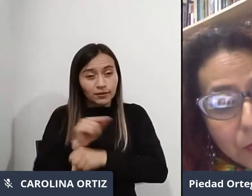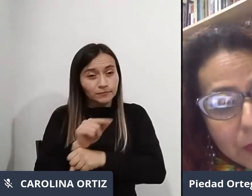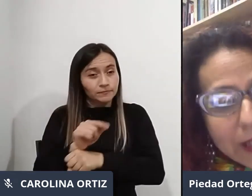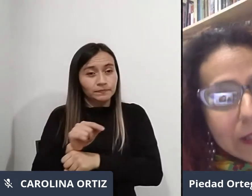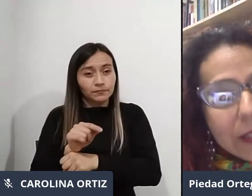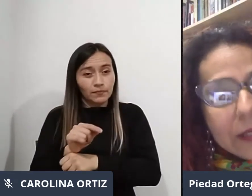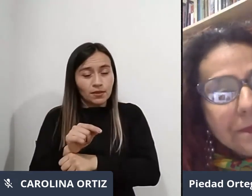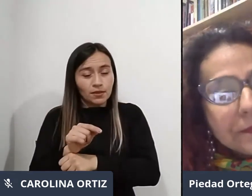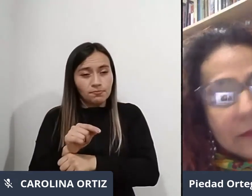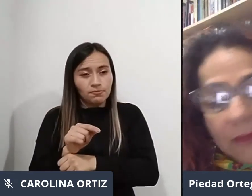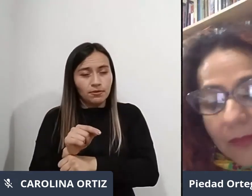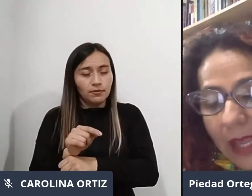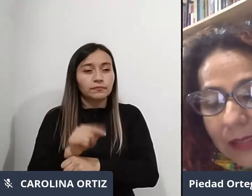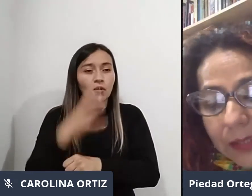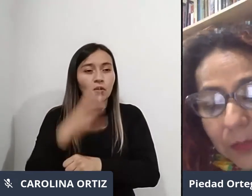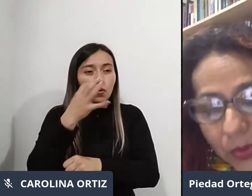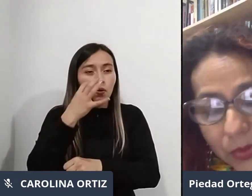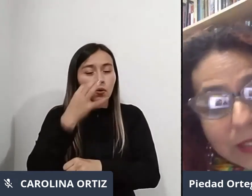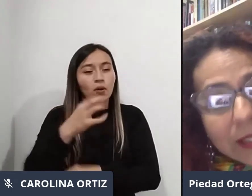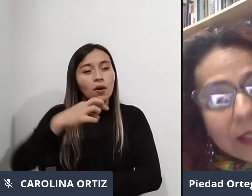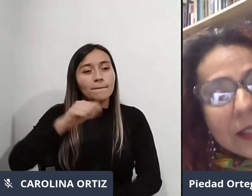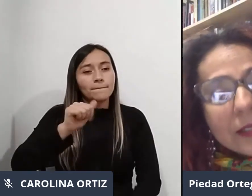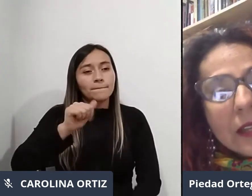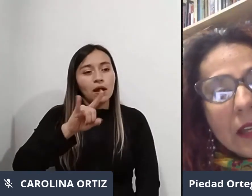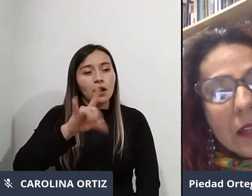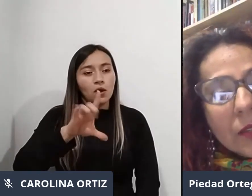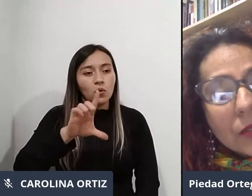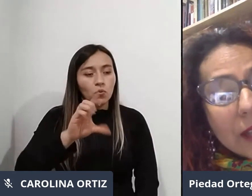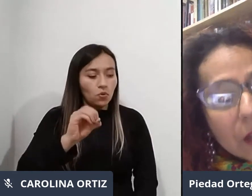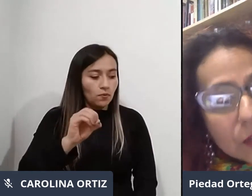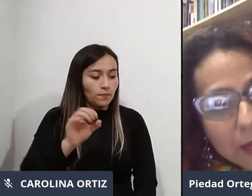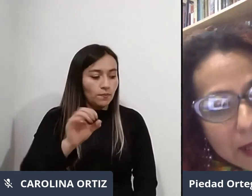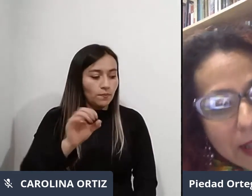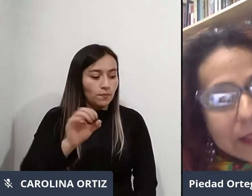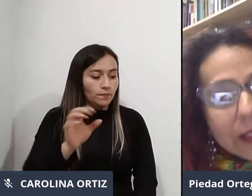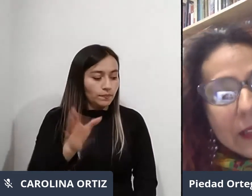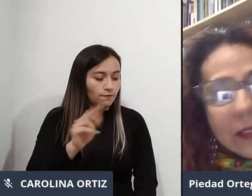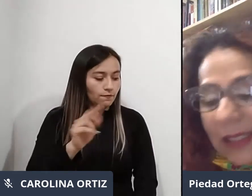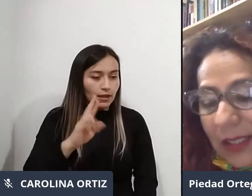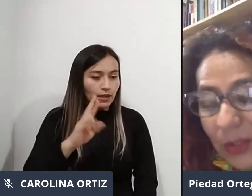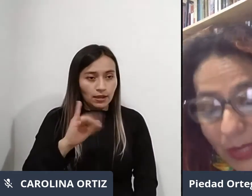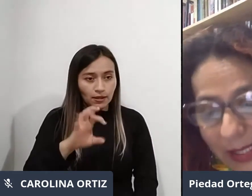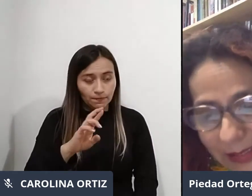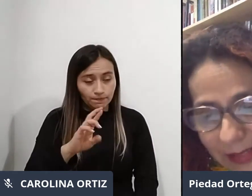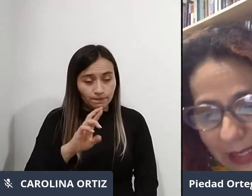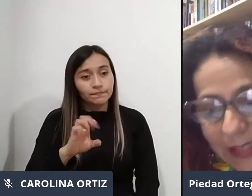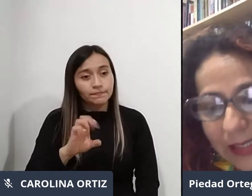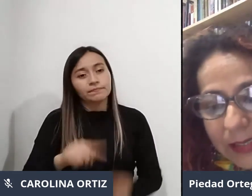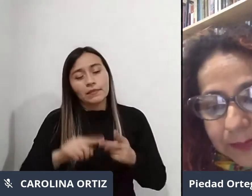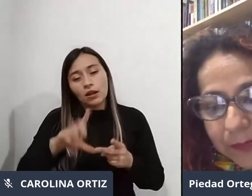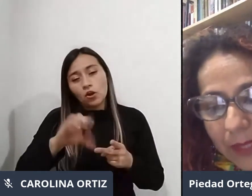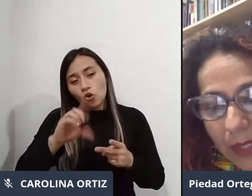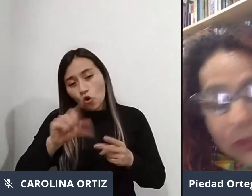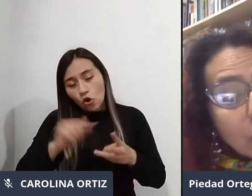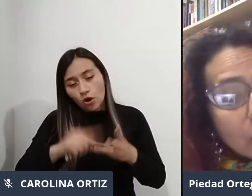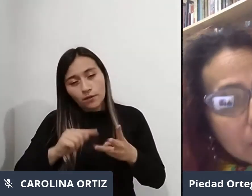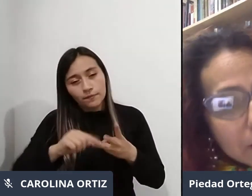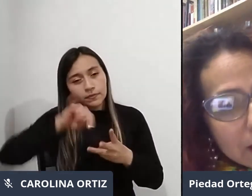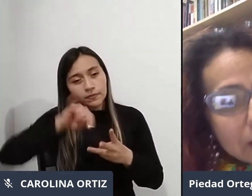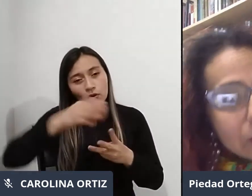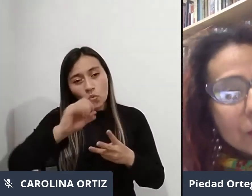Paulo Freire, Simón Rodríguez, José Carlos Mariátegui, Lola Sendales, José